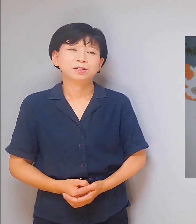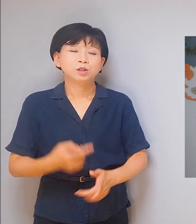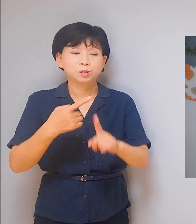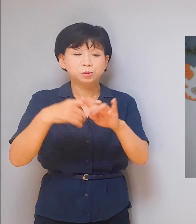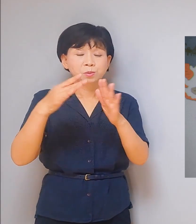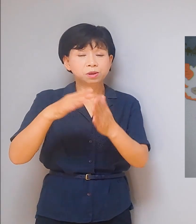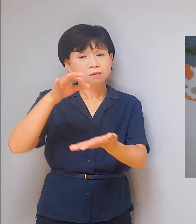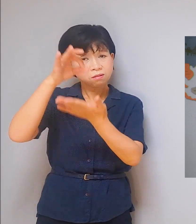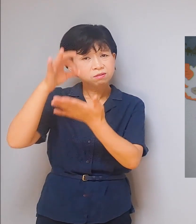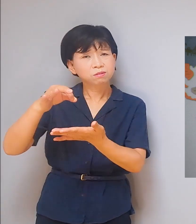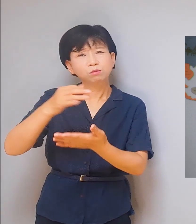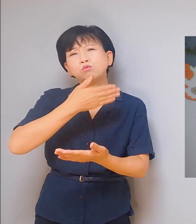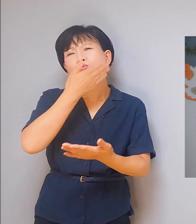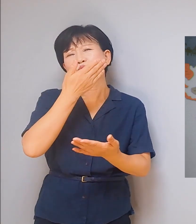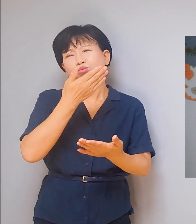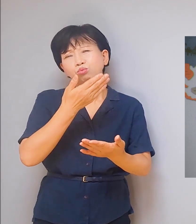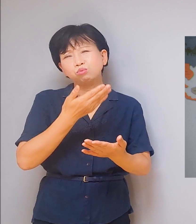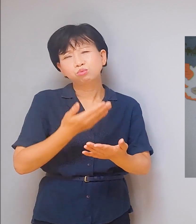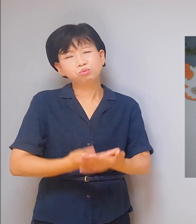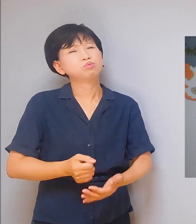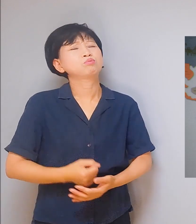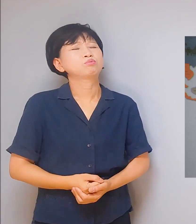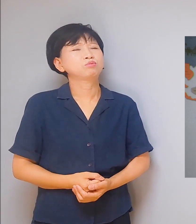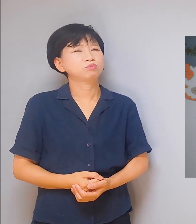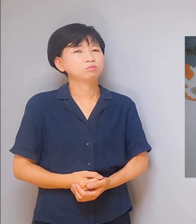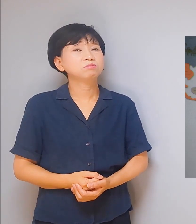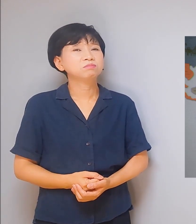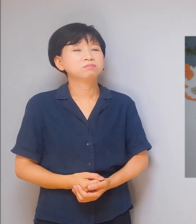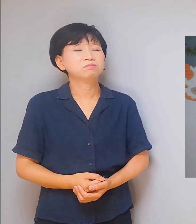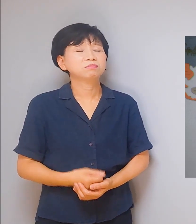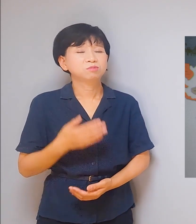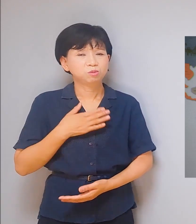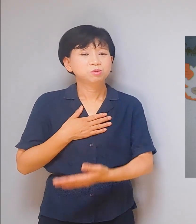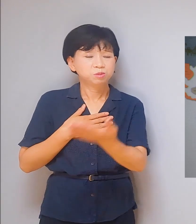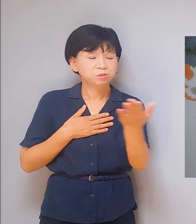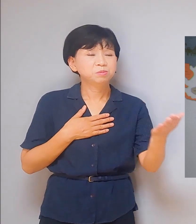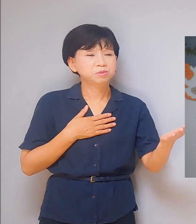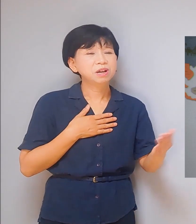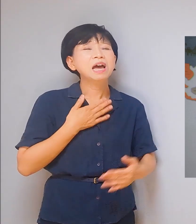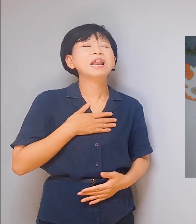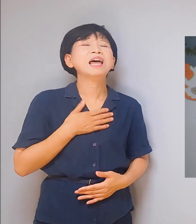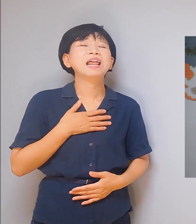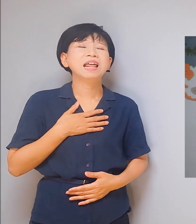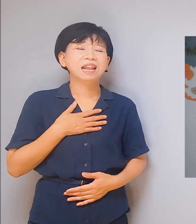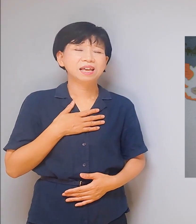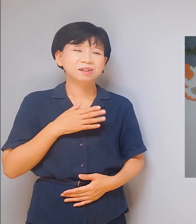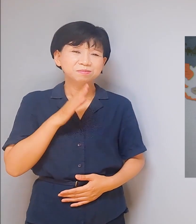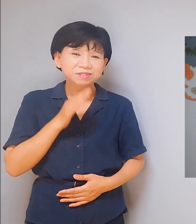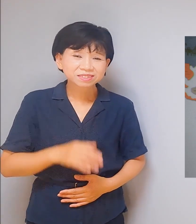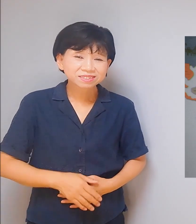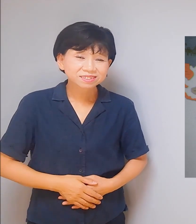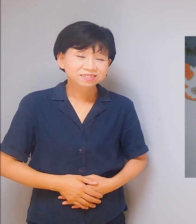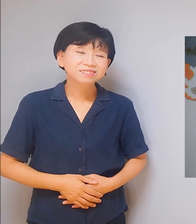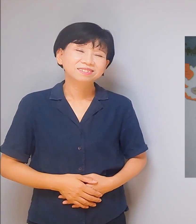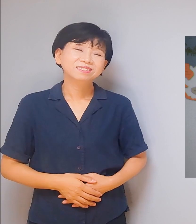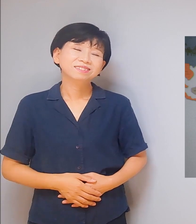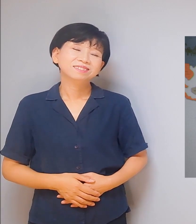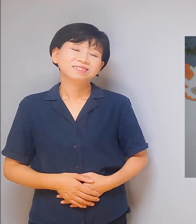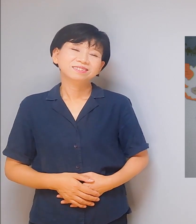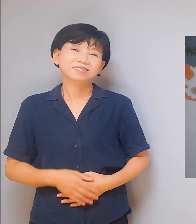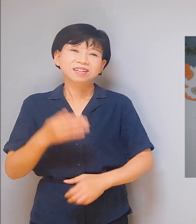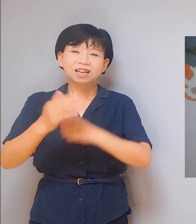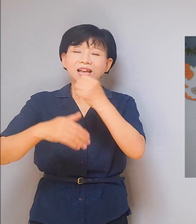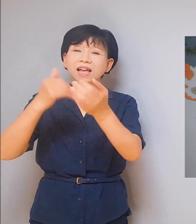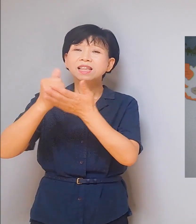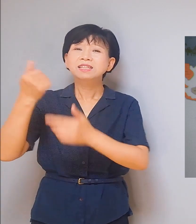교회 헌금이 얼마나 중요한데 뭐 이런 얘기는 저도 그렇고 여러분들도 그렇고 다 하실 수 있는 이야기잖아요.